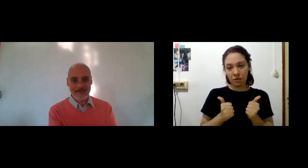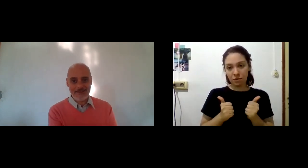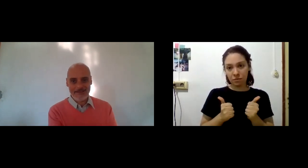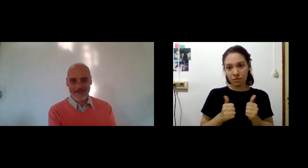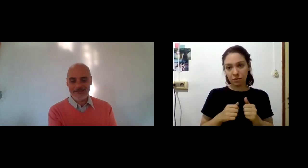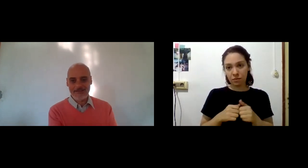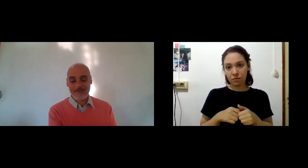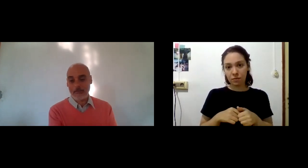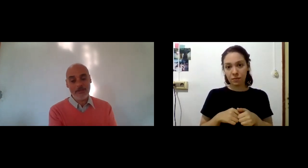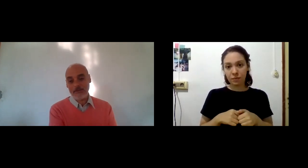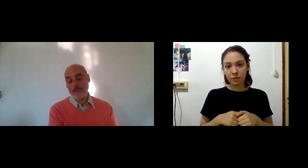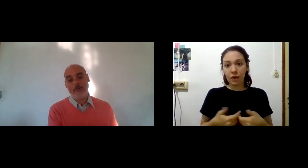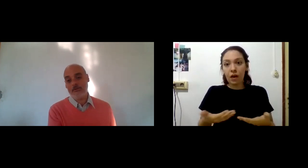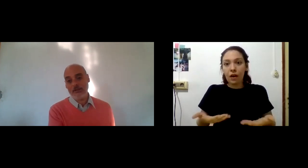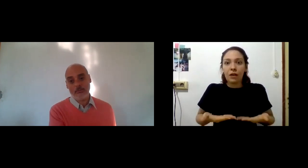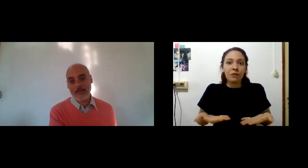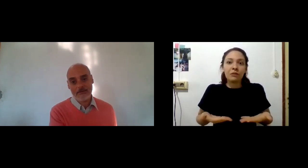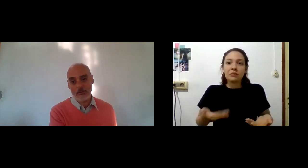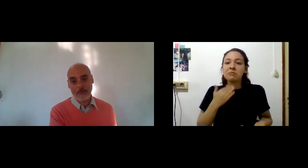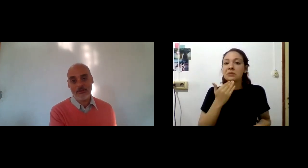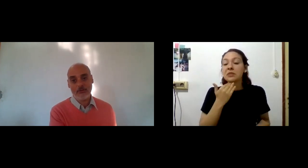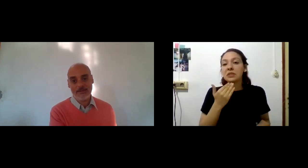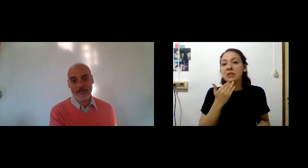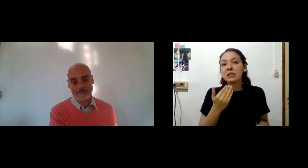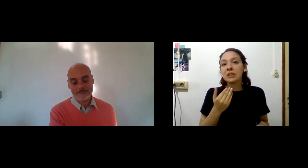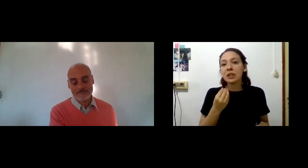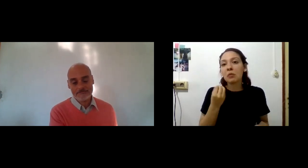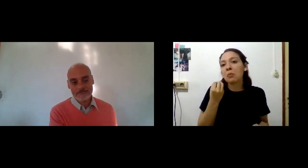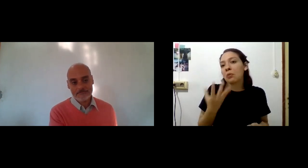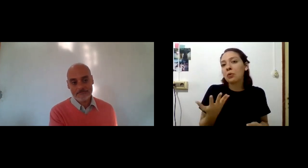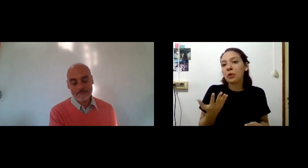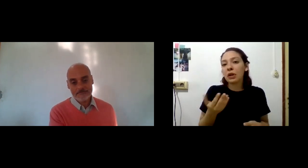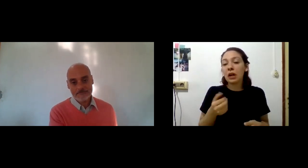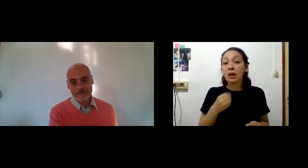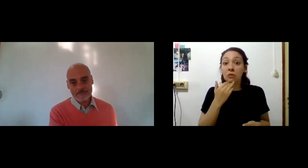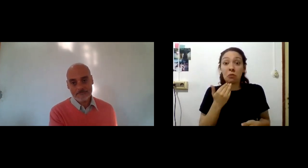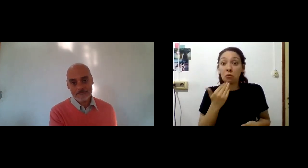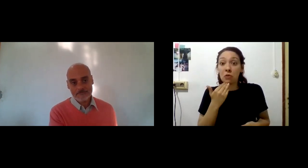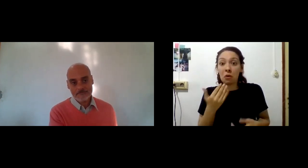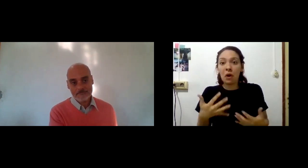estamos viendo cómo lo vamos a incorporar, cómo lo vamos a instrumentar.